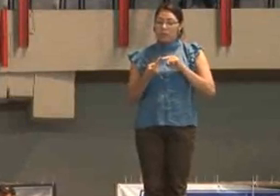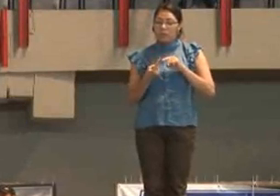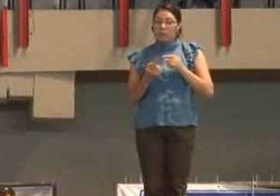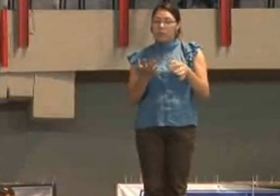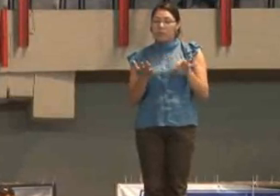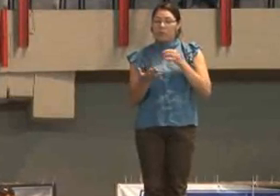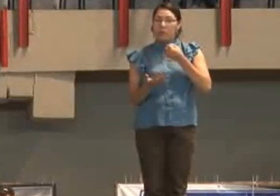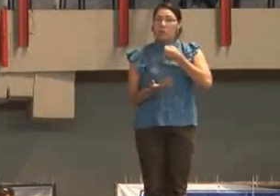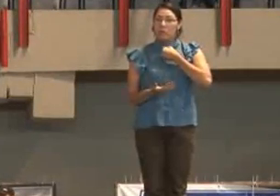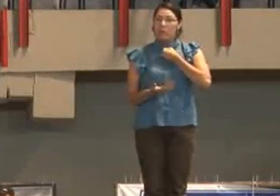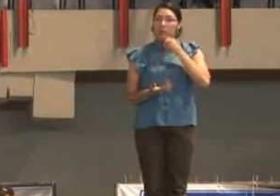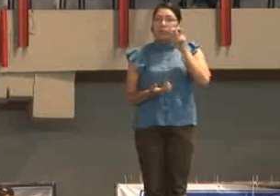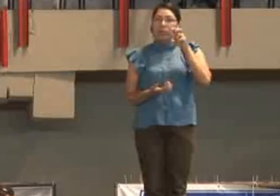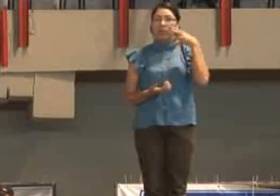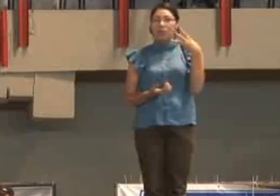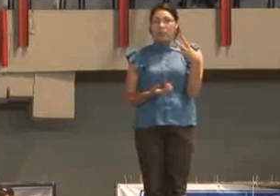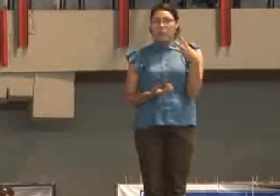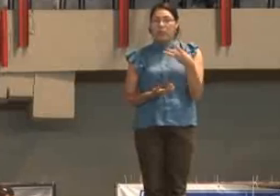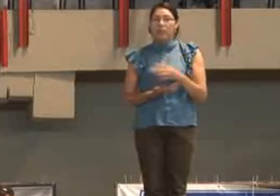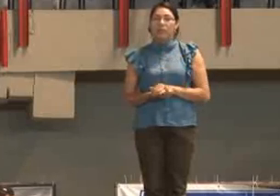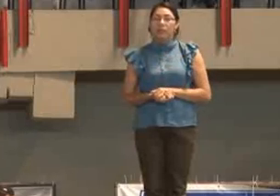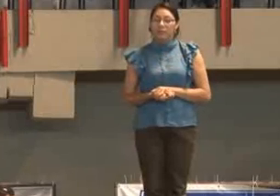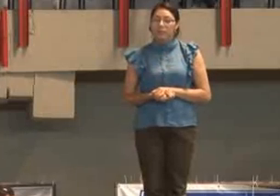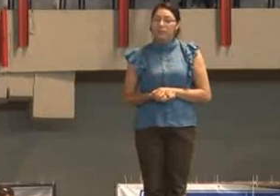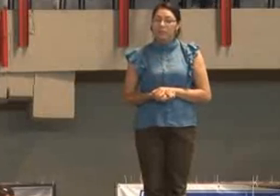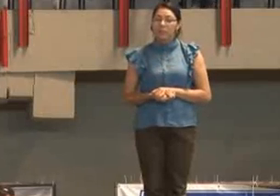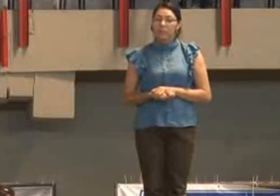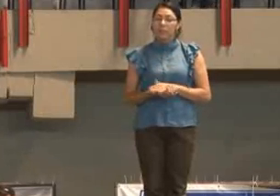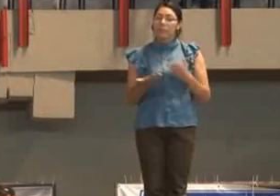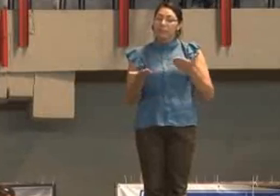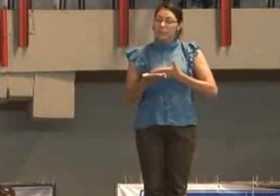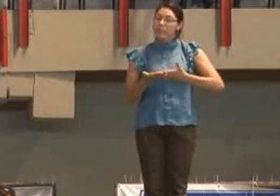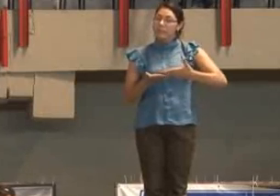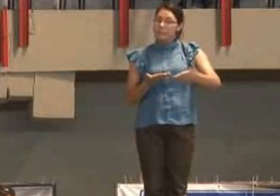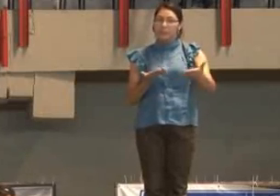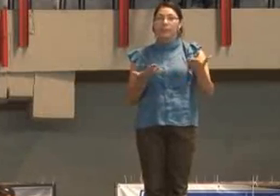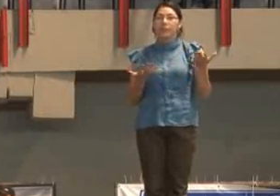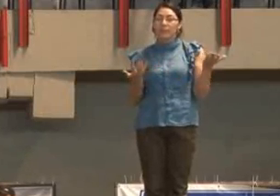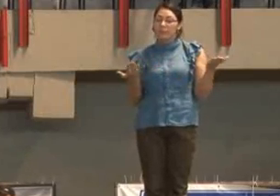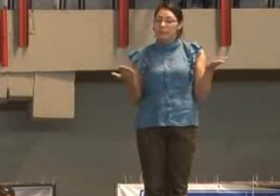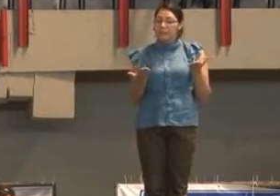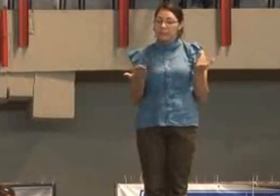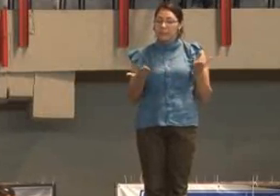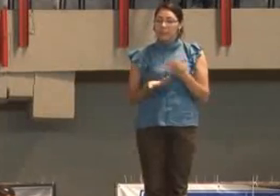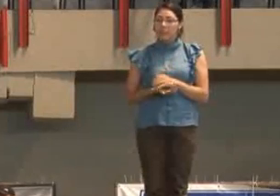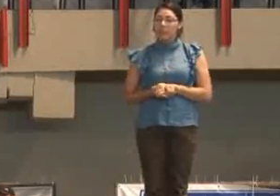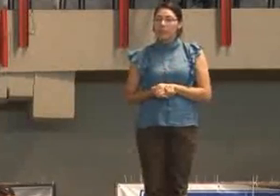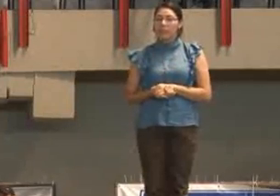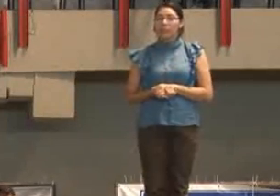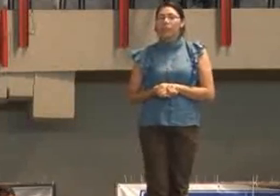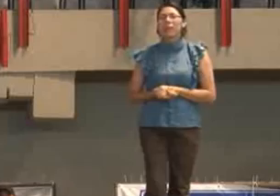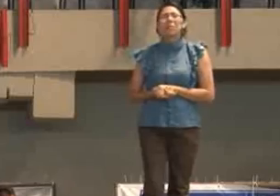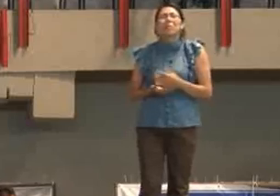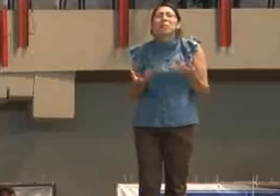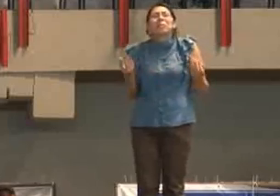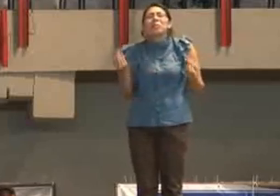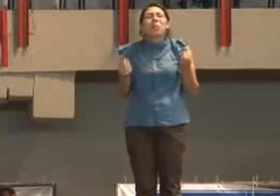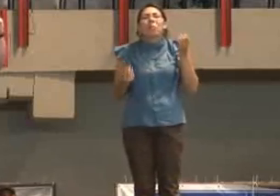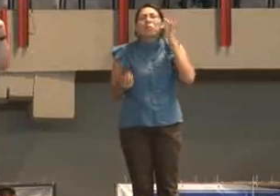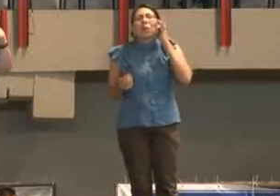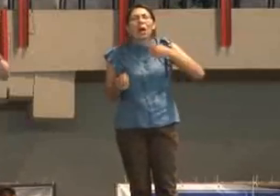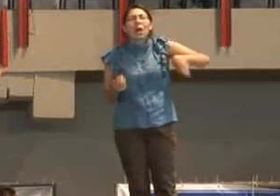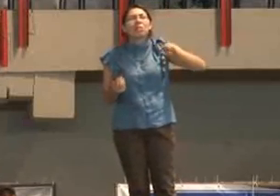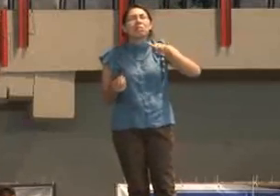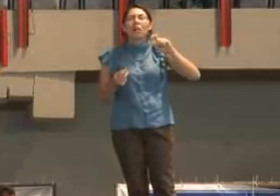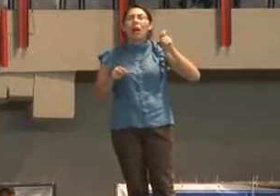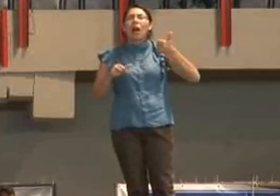número 53. Tudo bem, então vamos começar pensando no seguinte. Pessoal, para que é que serve esse